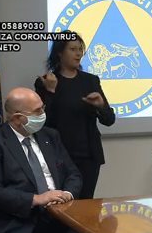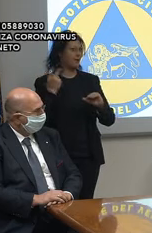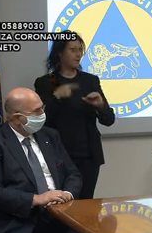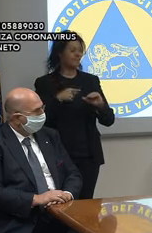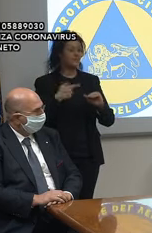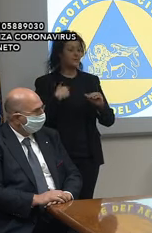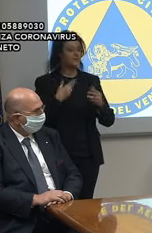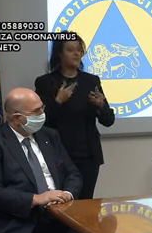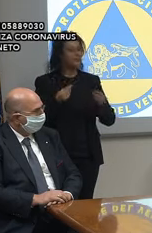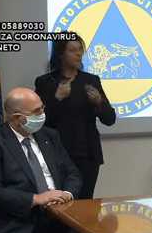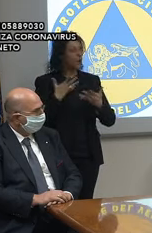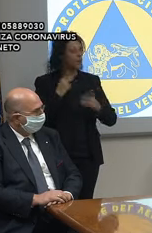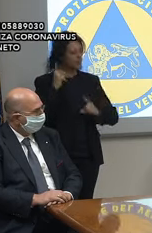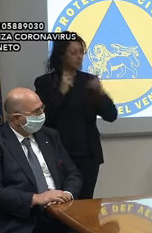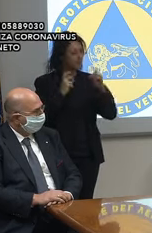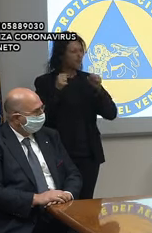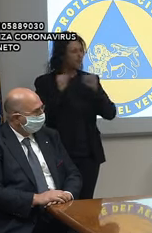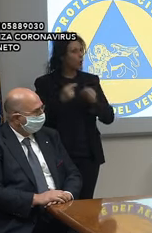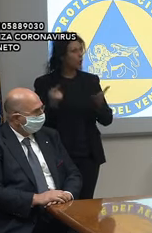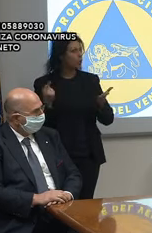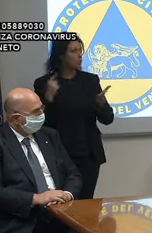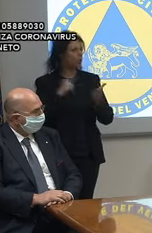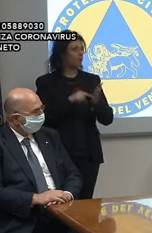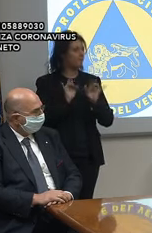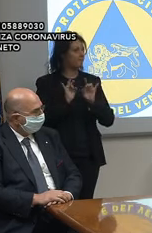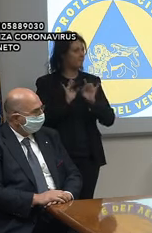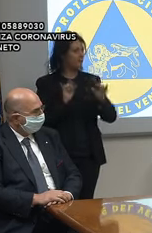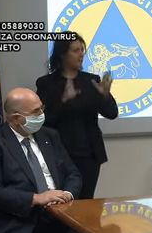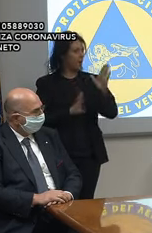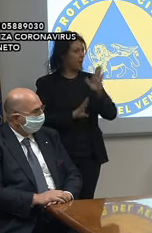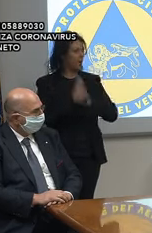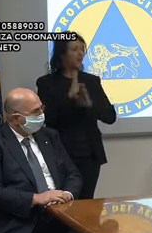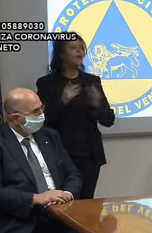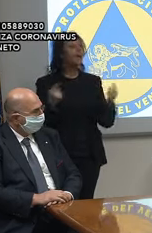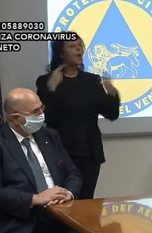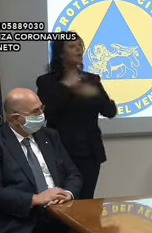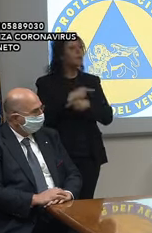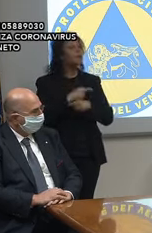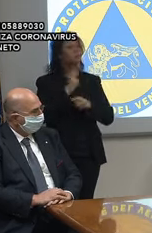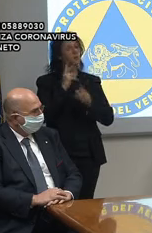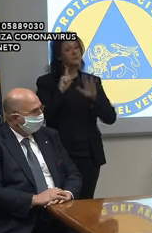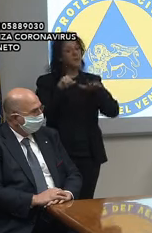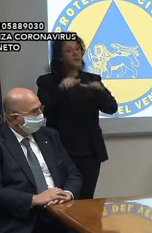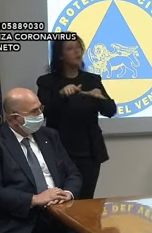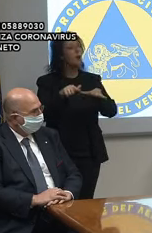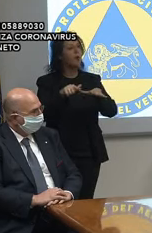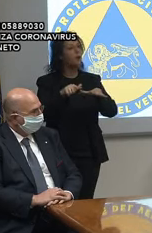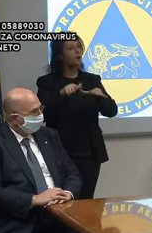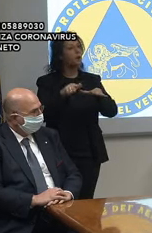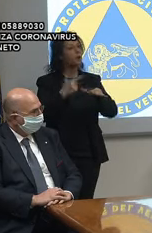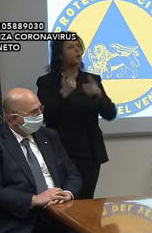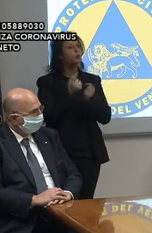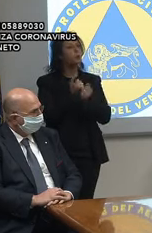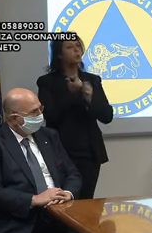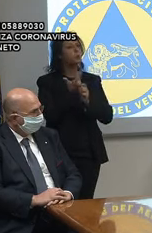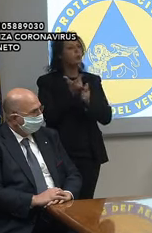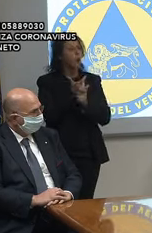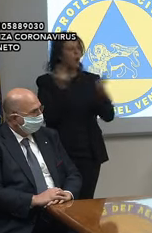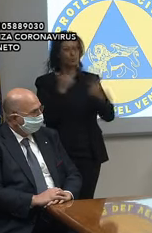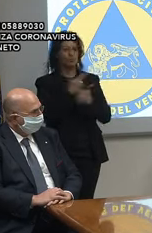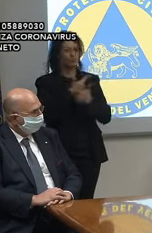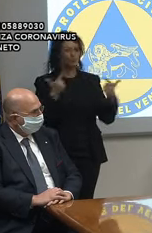della recrudescenza, no? Della ricaduta. Abbiamo visto che in 15 giorni non abbiamo avuto ricadute. Perché? Perché i cittadini rispettano